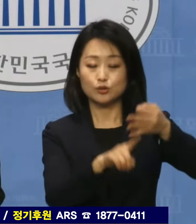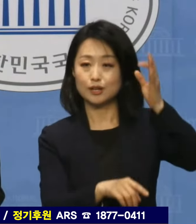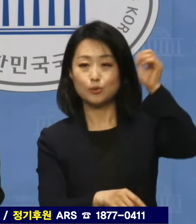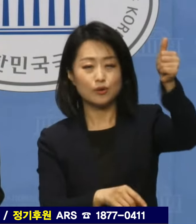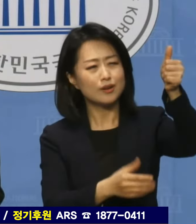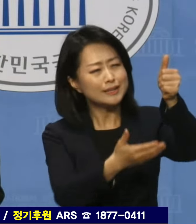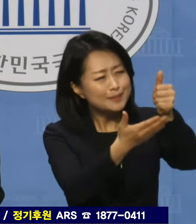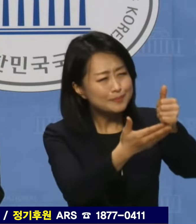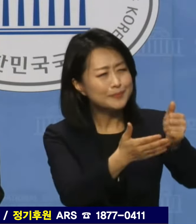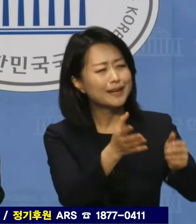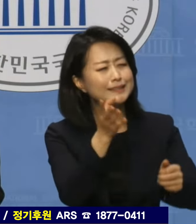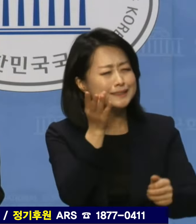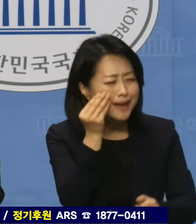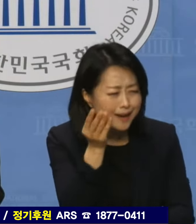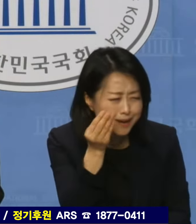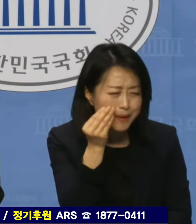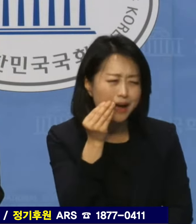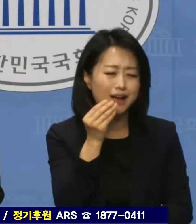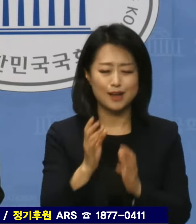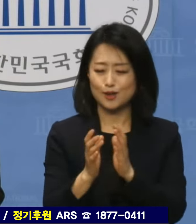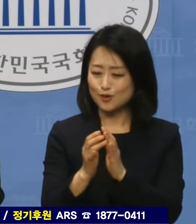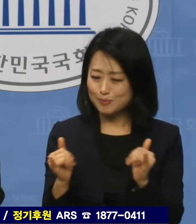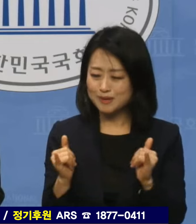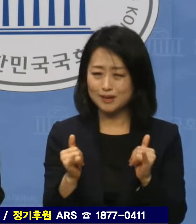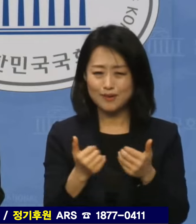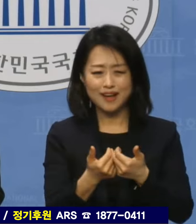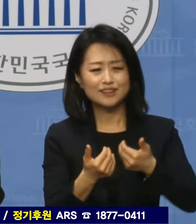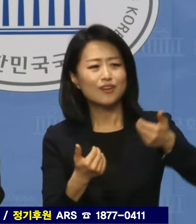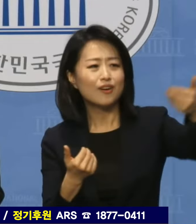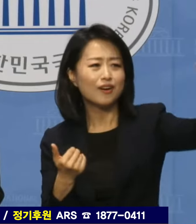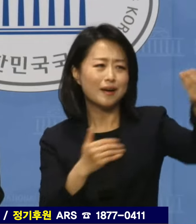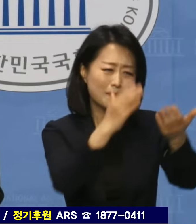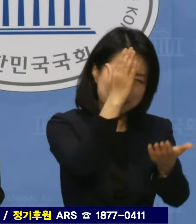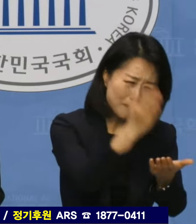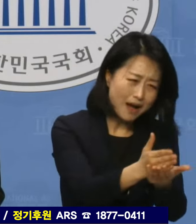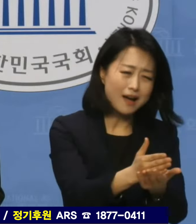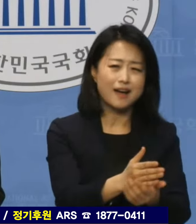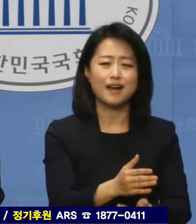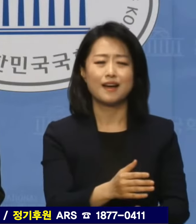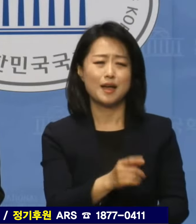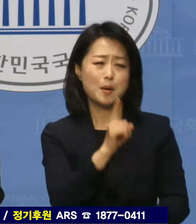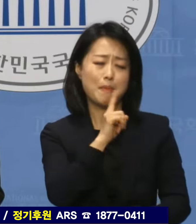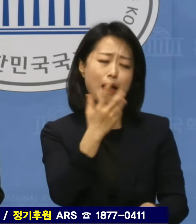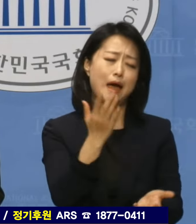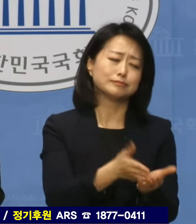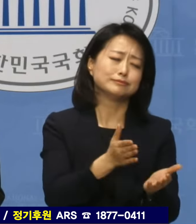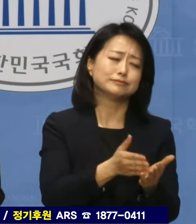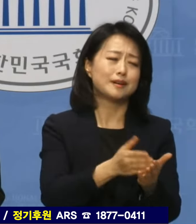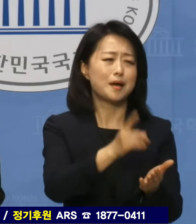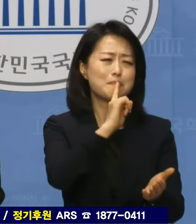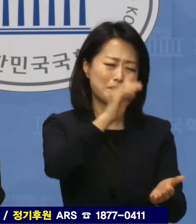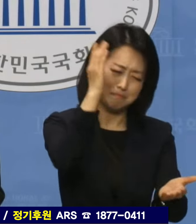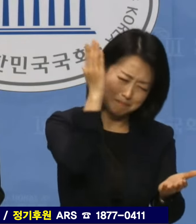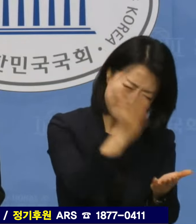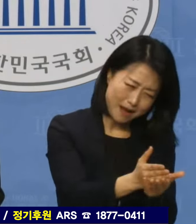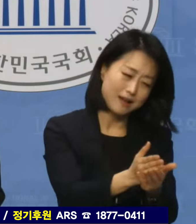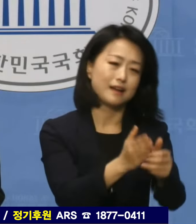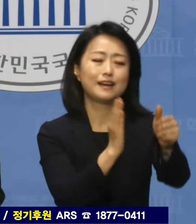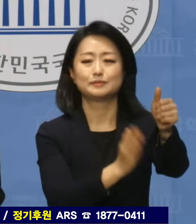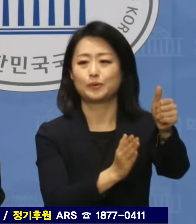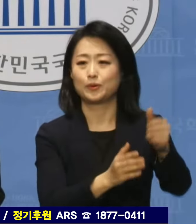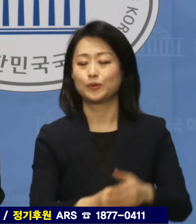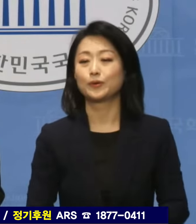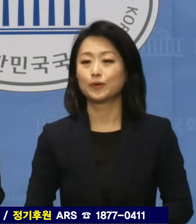대통령님, 부디 국민과 동떨어진 채 자기 할 말만 하는 소통의 방식은 이제